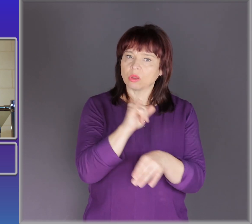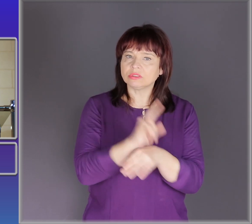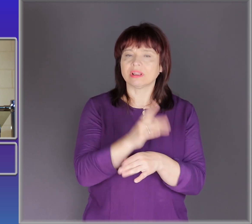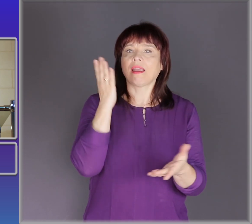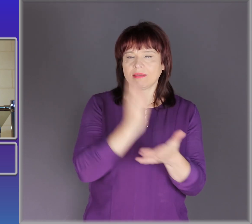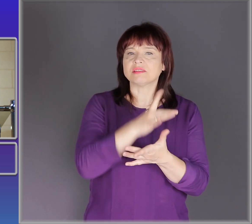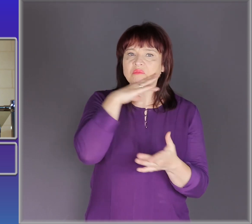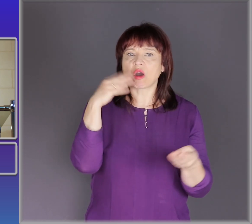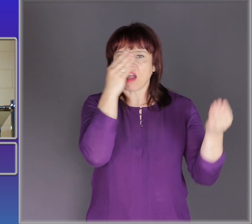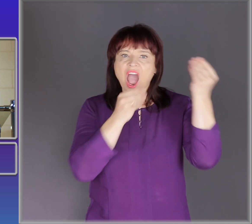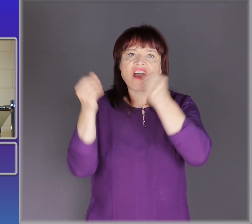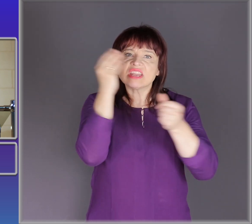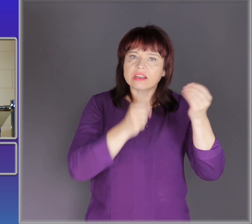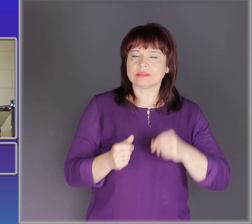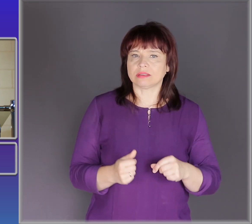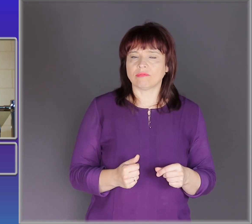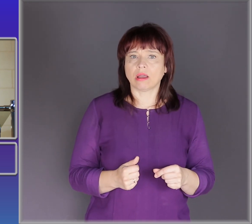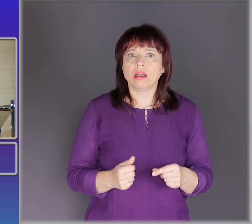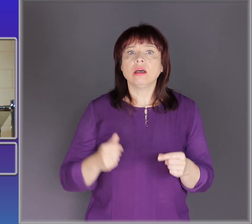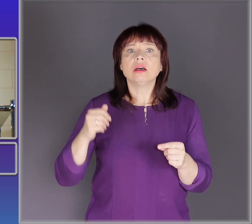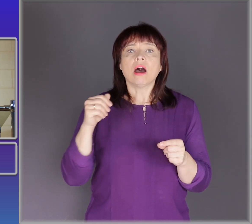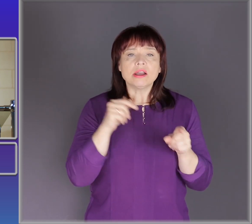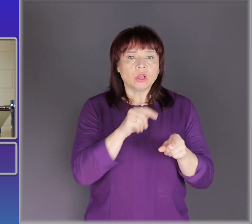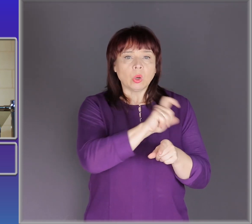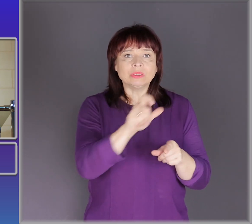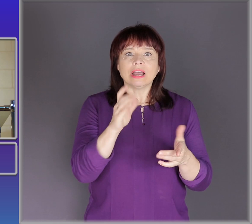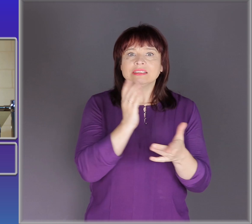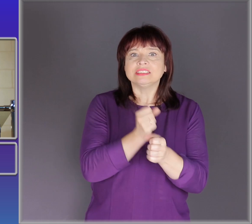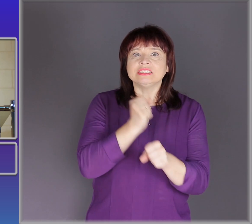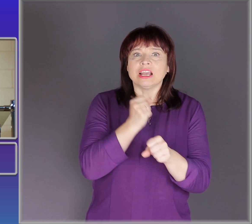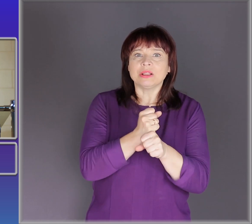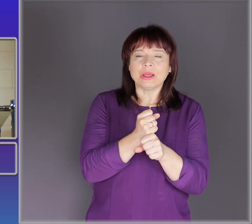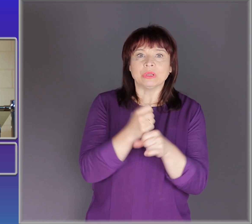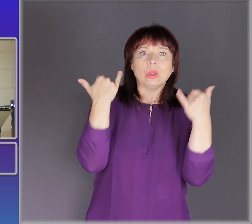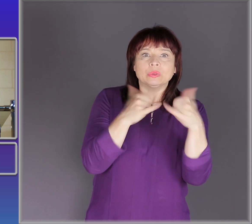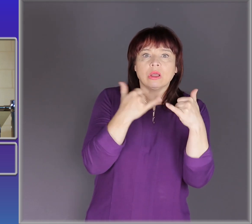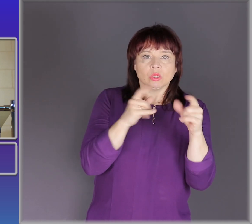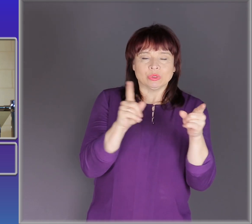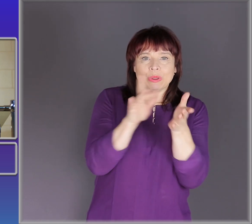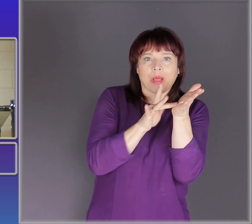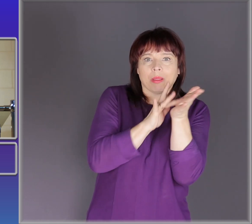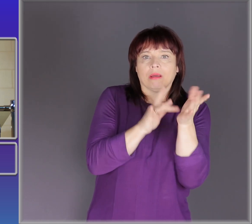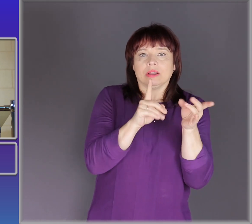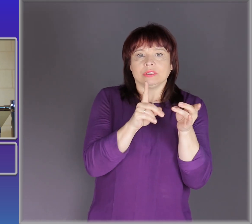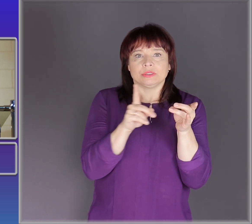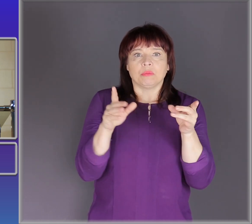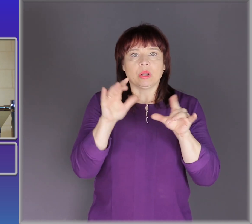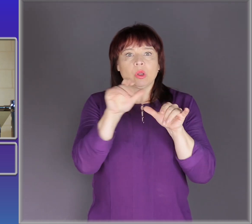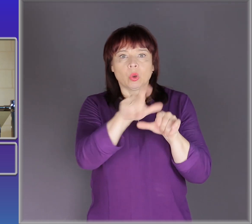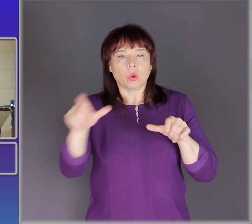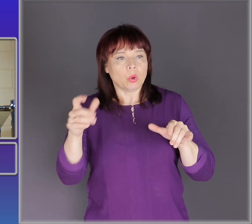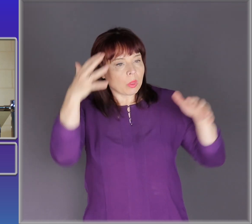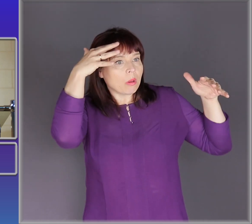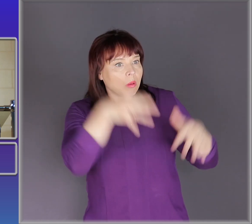что из те которые просто делают что-то что привлечь толпу я все это верю понимаю что такое